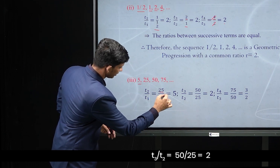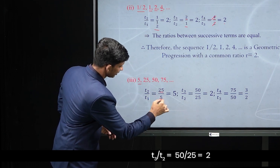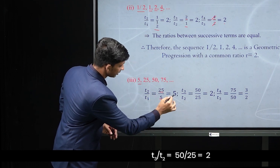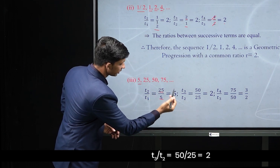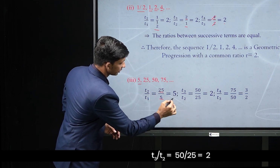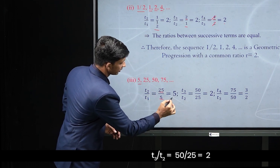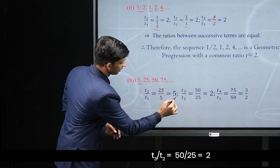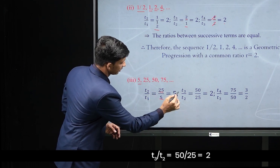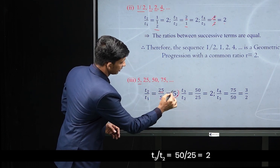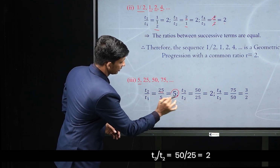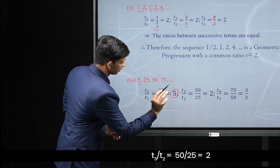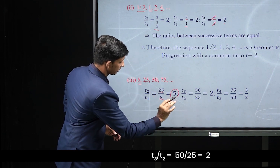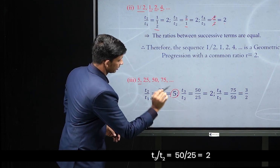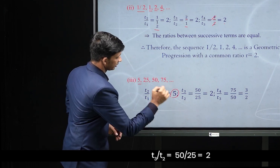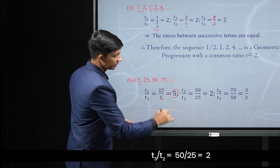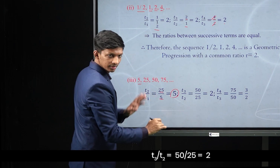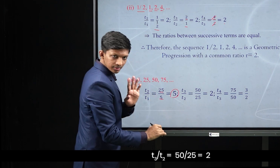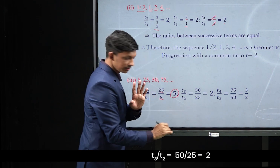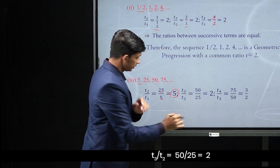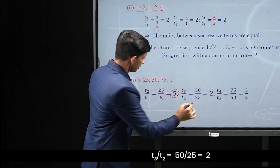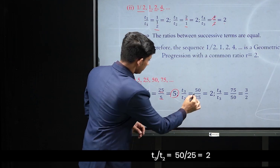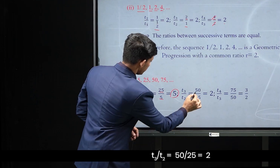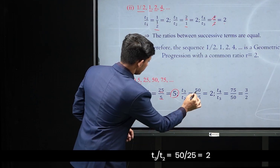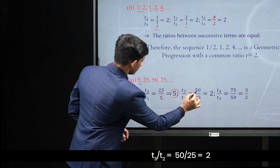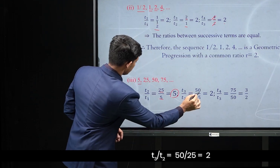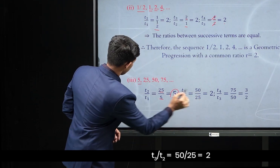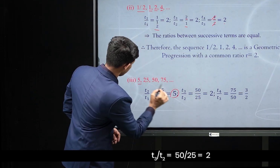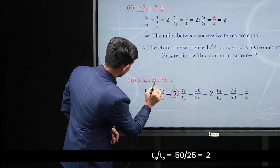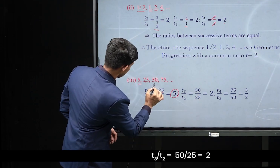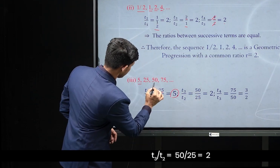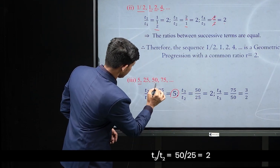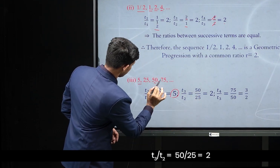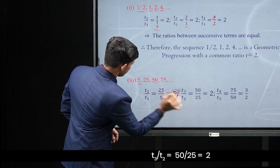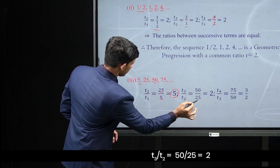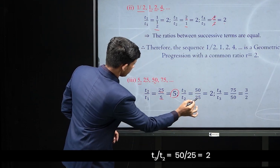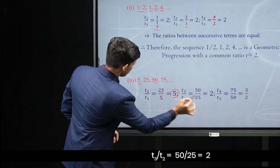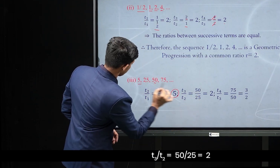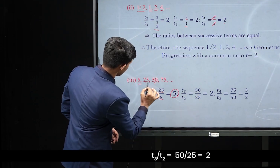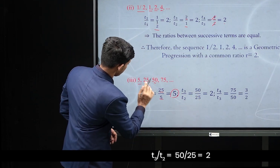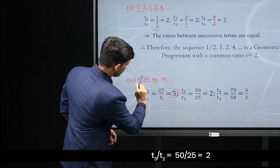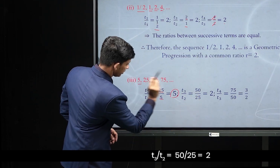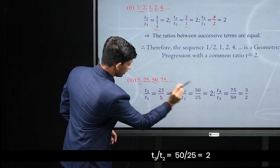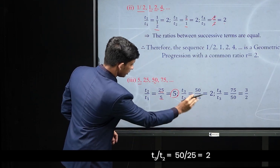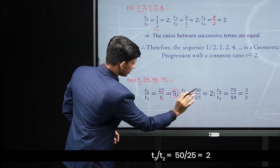டி கீழ் இலக்கு 3 கீழ் டி கீழ் இலக்கு 2 ஈடு 50